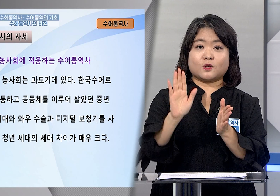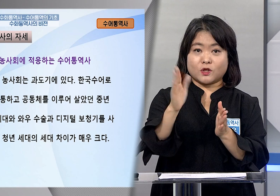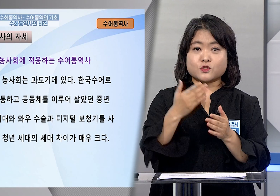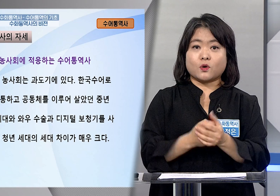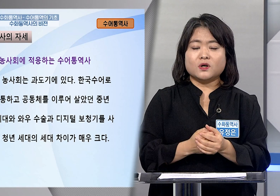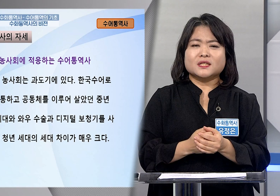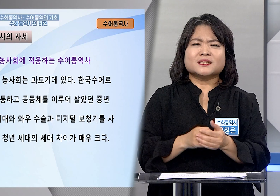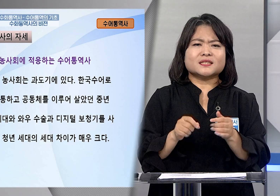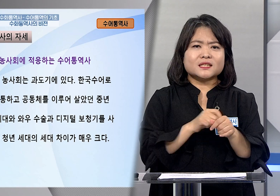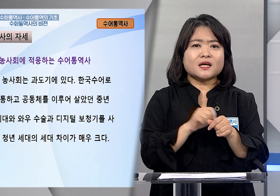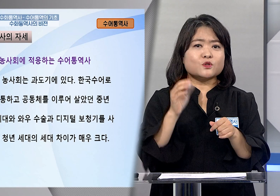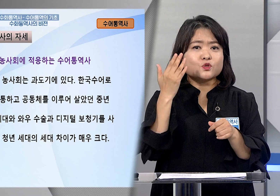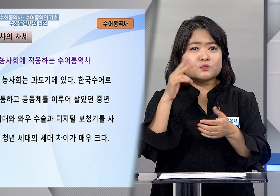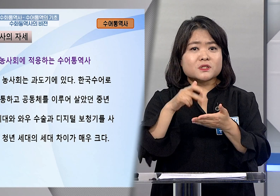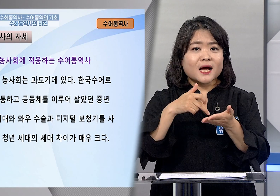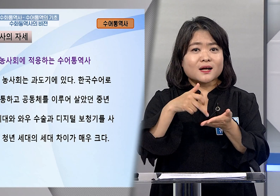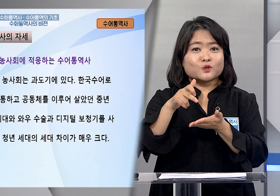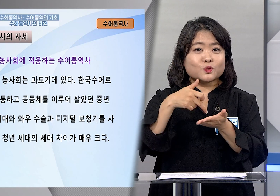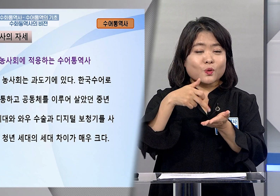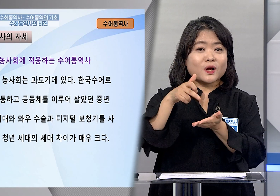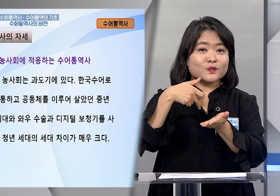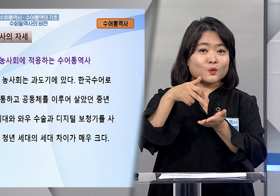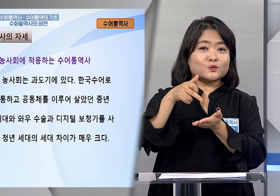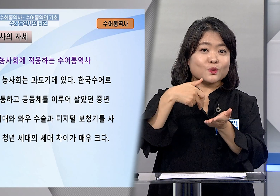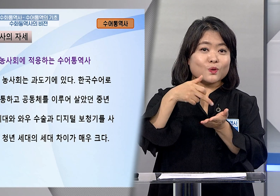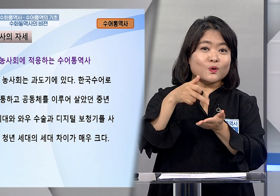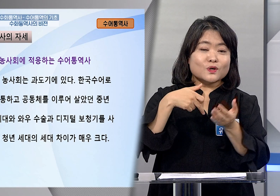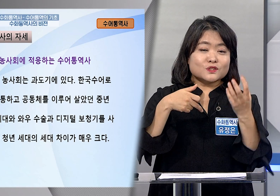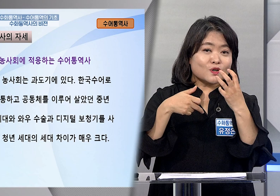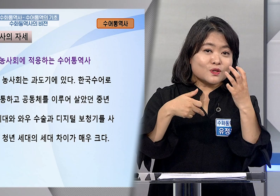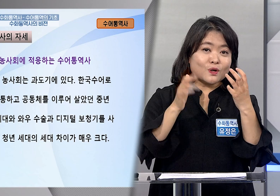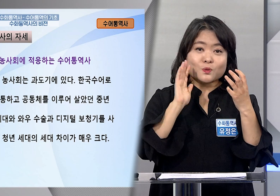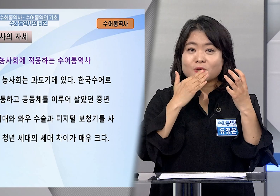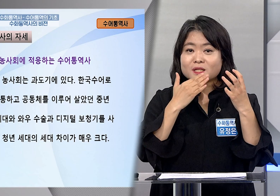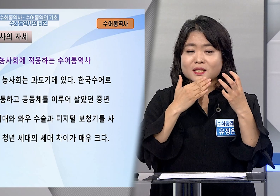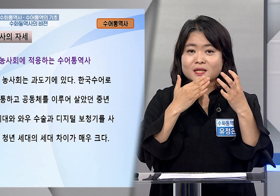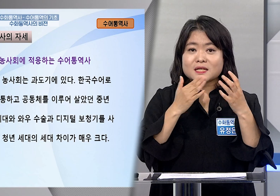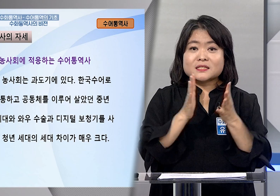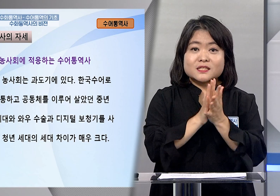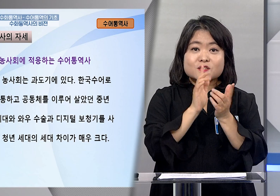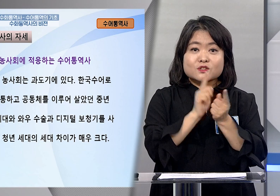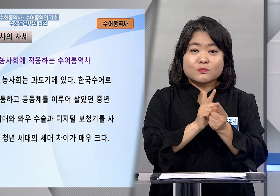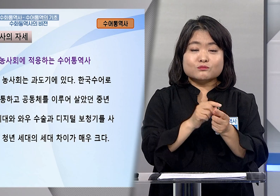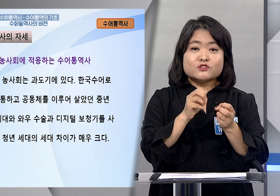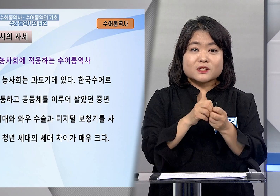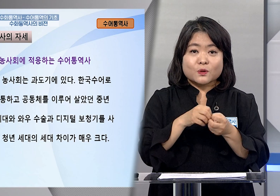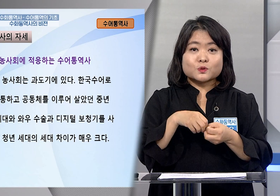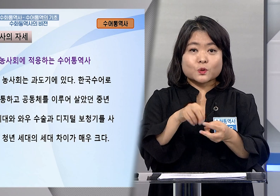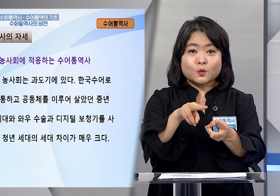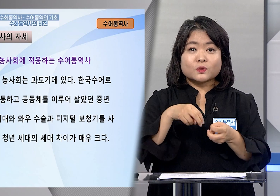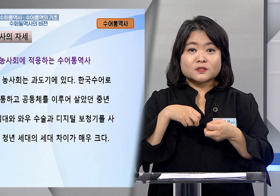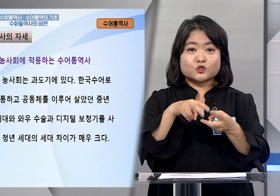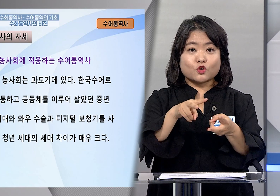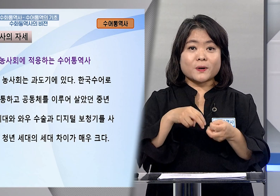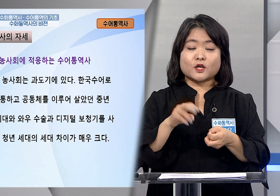되죠. 특히나 요즘은 카카오톡, 카톡으로 청인과 농인이 직접 문자로 소통을 주고받게